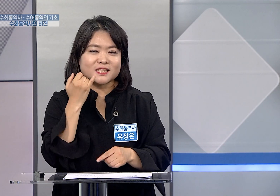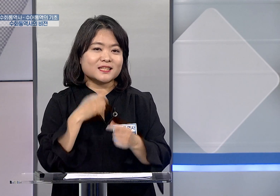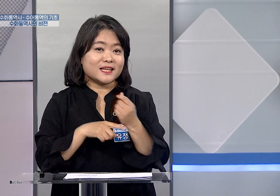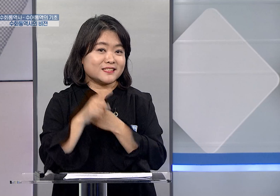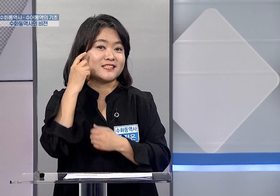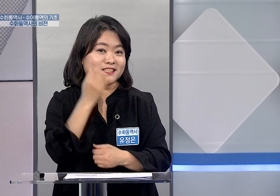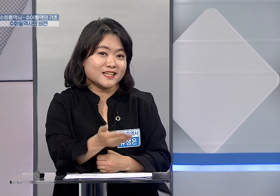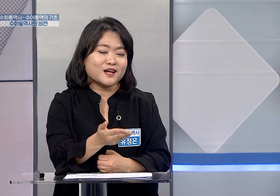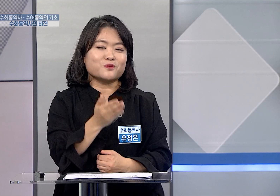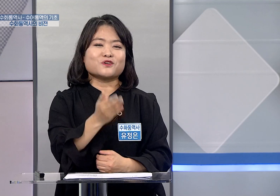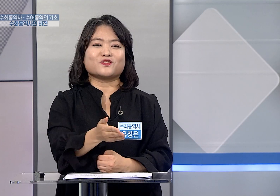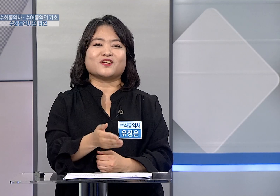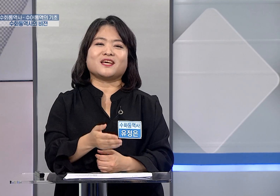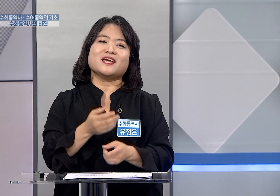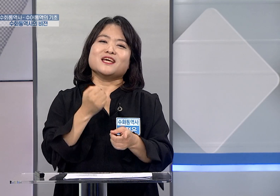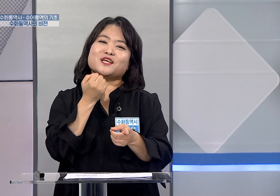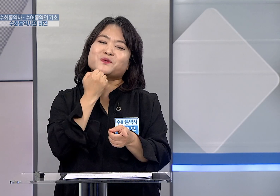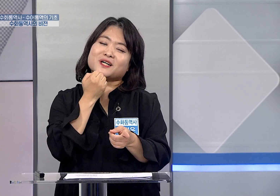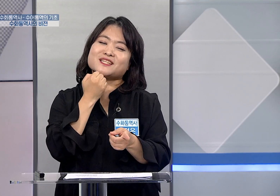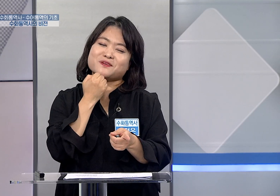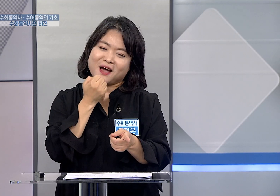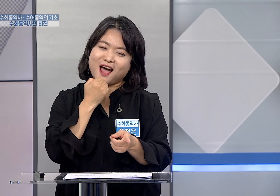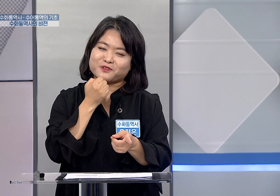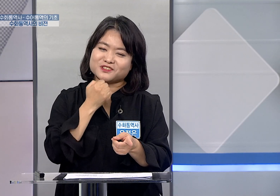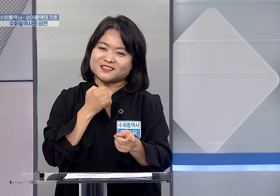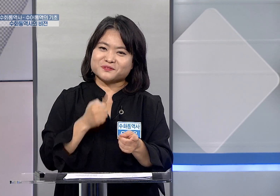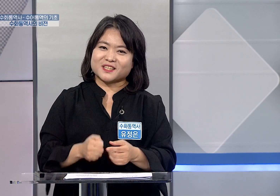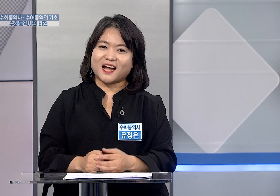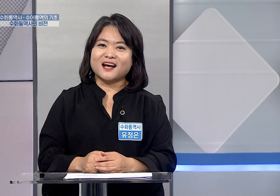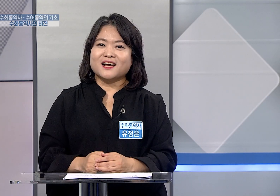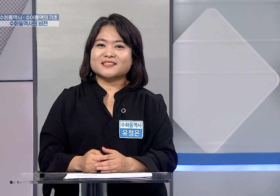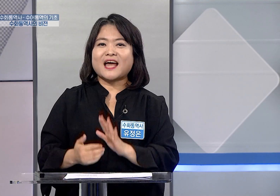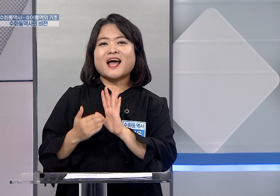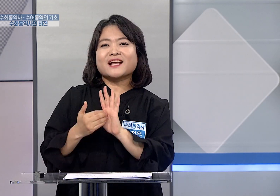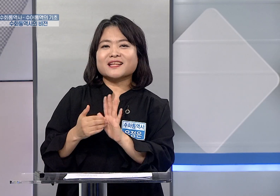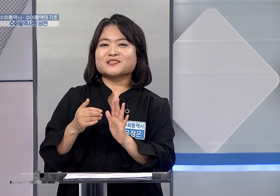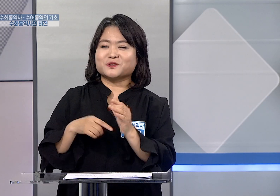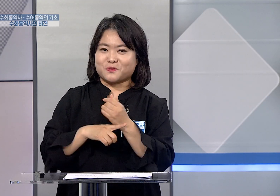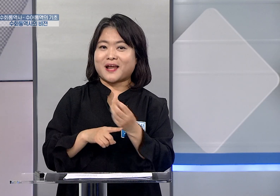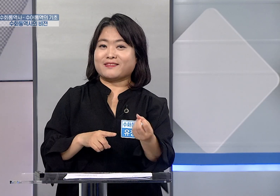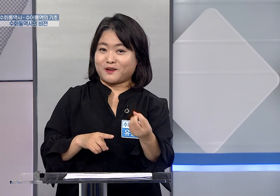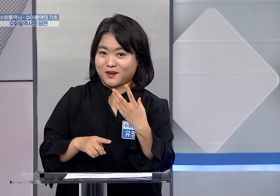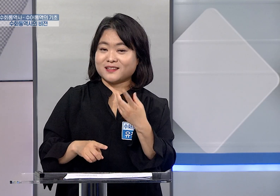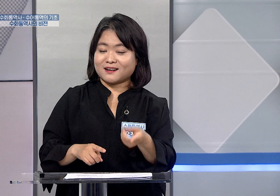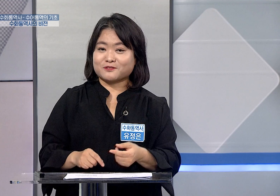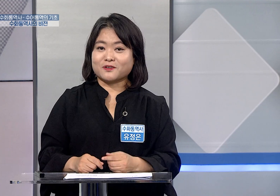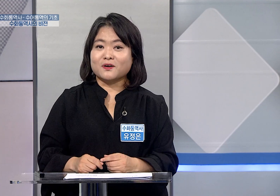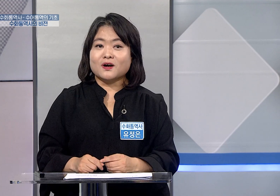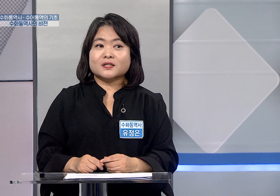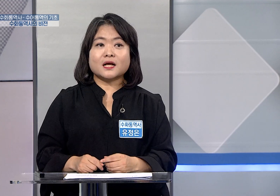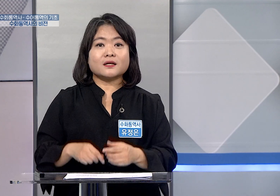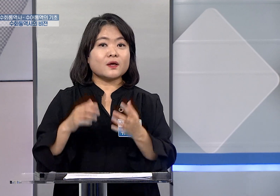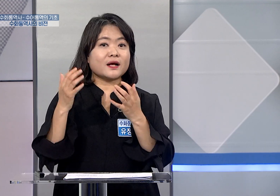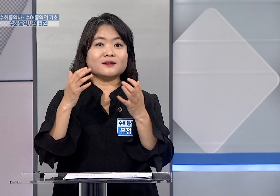괜찮다의 뜻이니? 라고 물었더니 이 농학생이 막 웃었습니다. 사양의 뜻으로 말했다고 하더라고요. 그러니까 이게